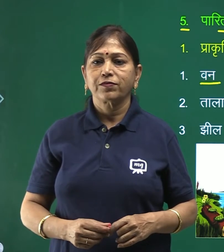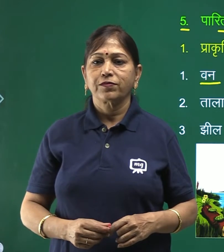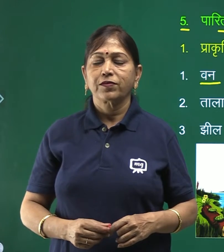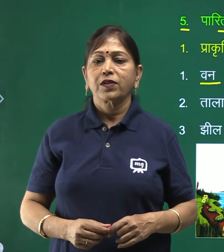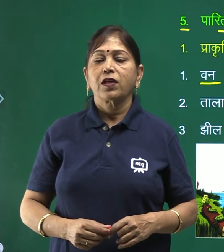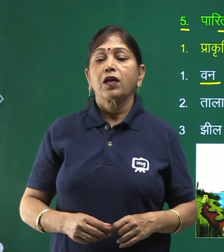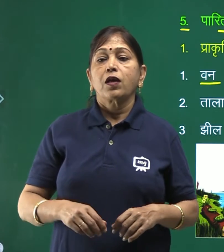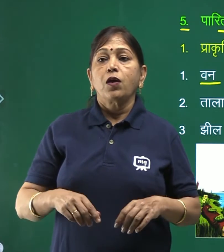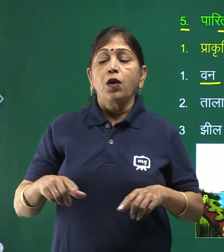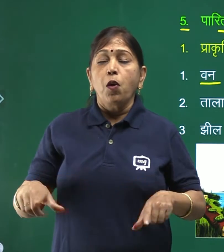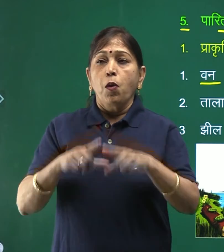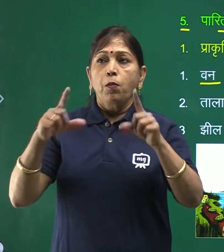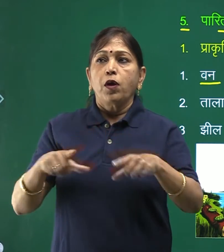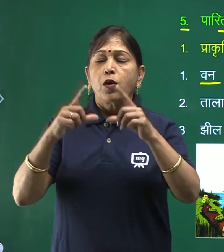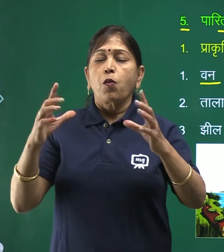वन,